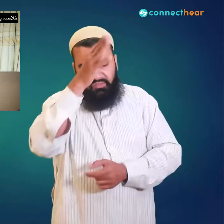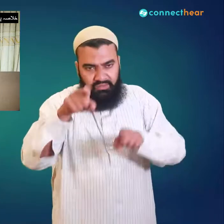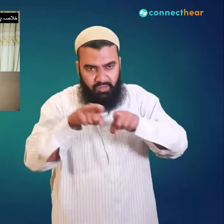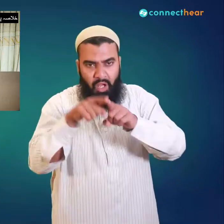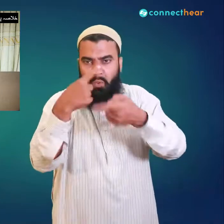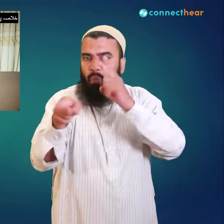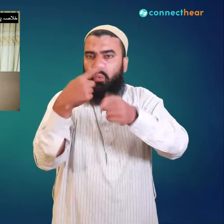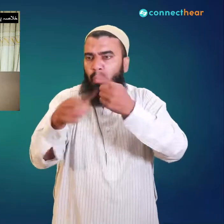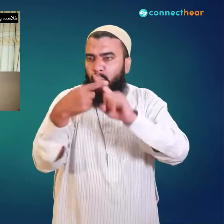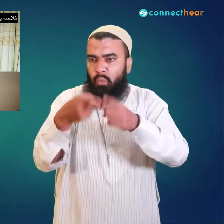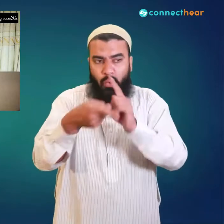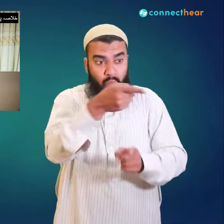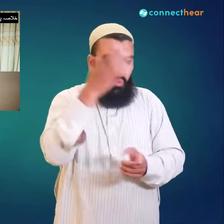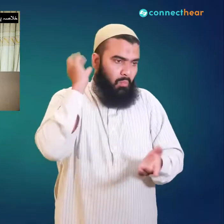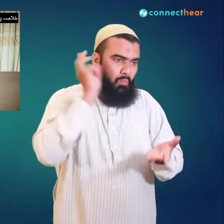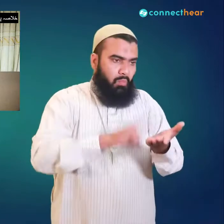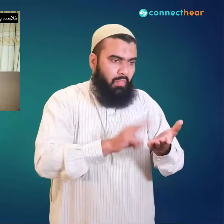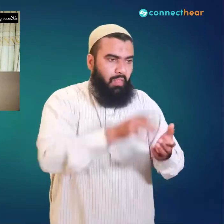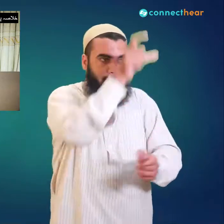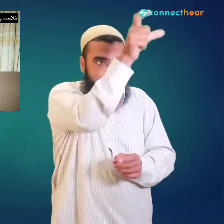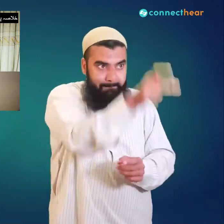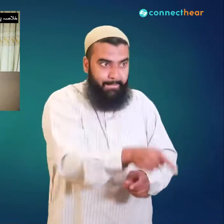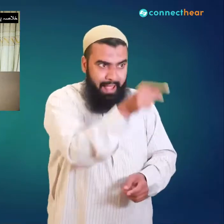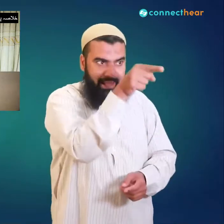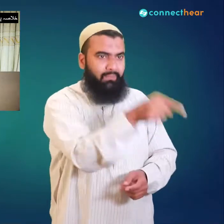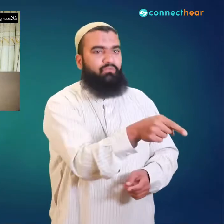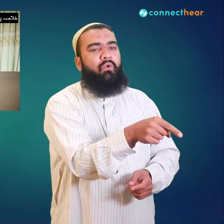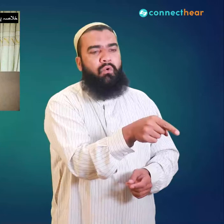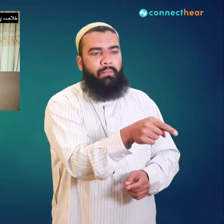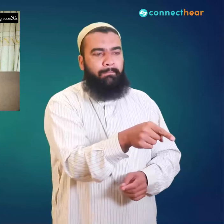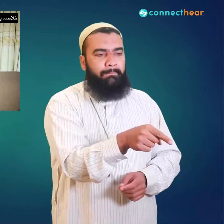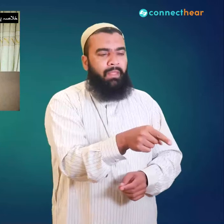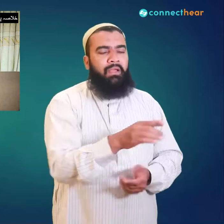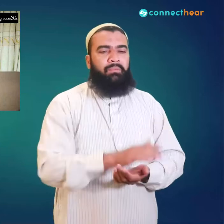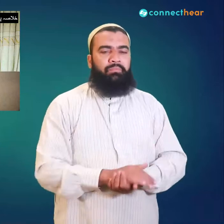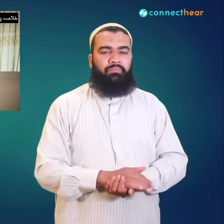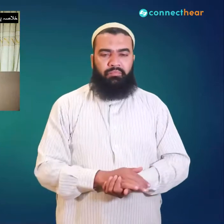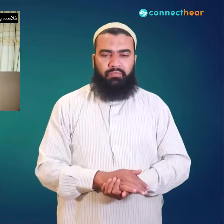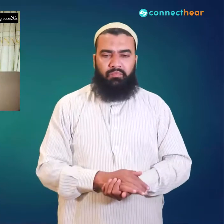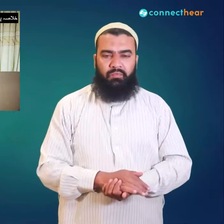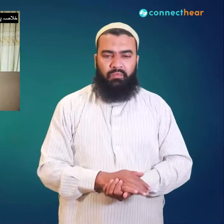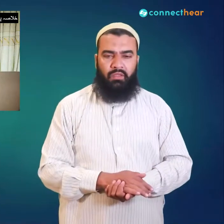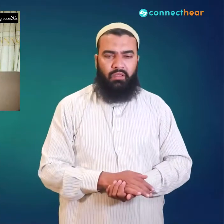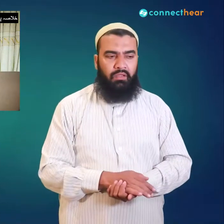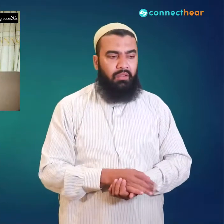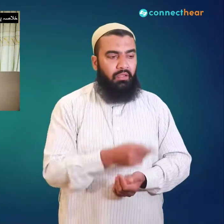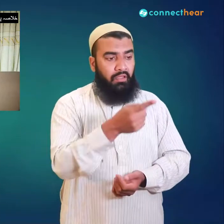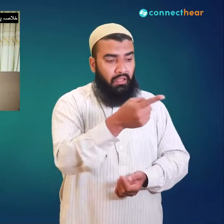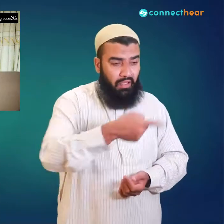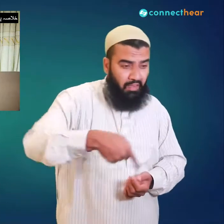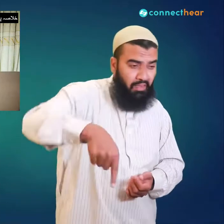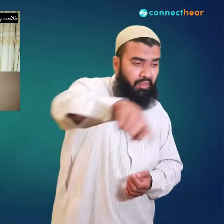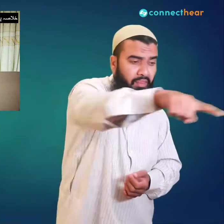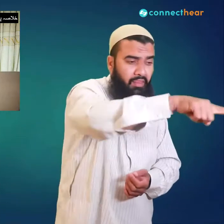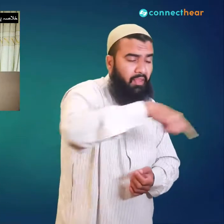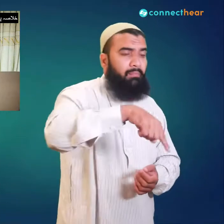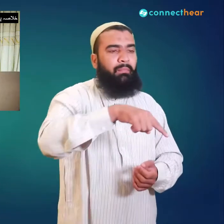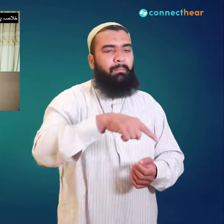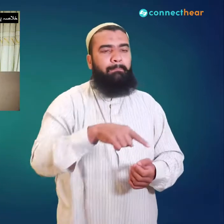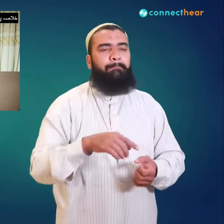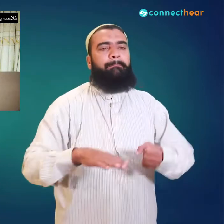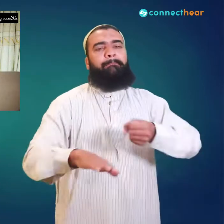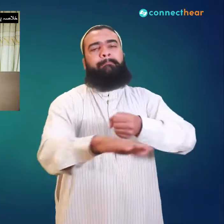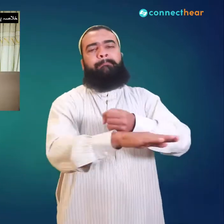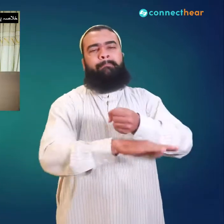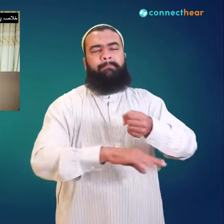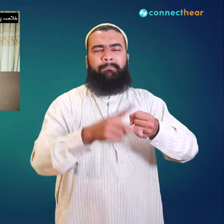والذین آووا ونصروا، جو اس راہ میں جہاد کر رہے ہیں یہ لوگ ان کی مدد کرنے والے ہیں۔ ایسے